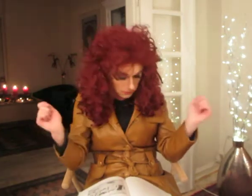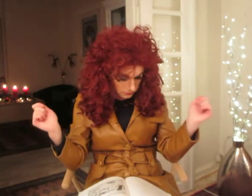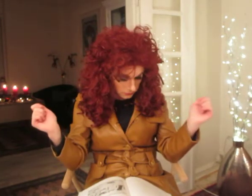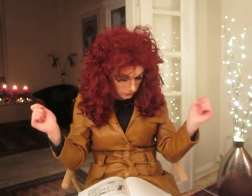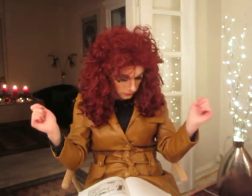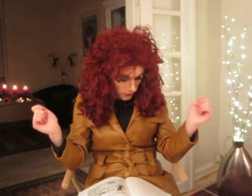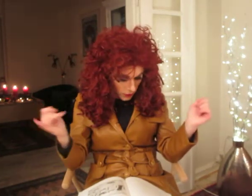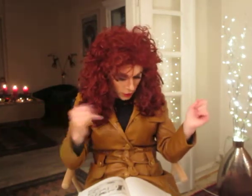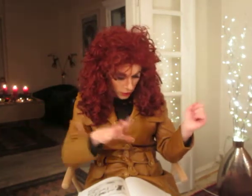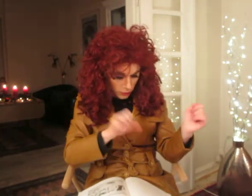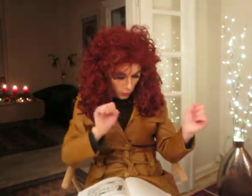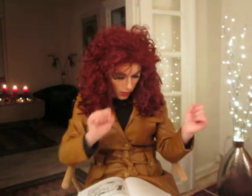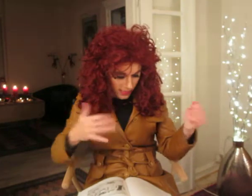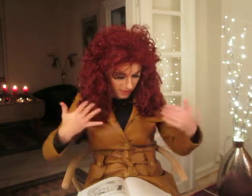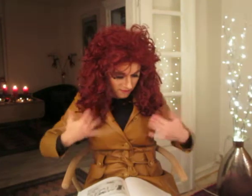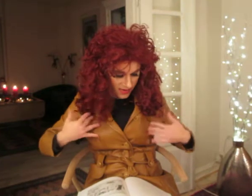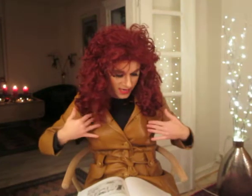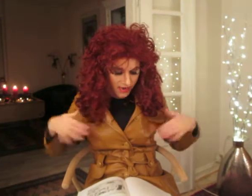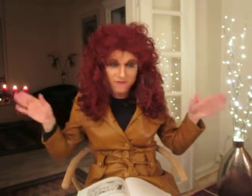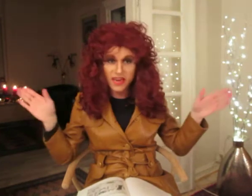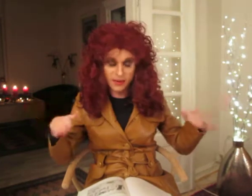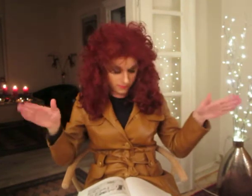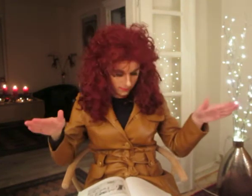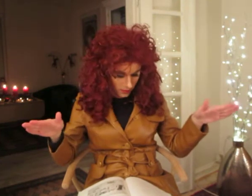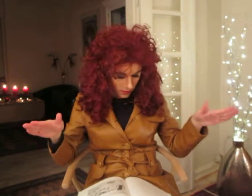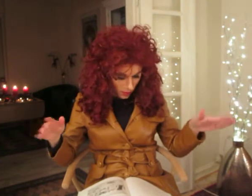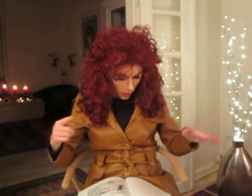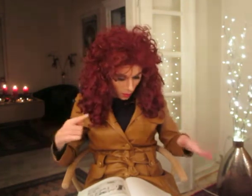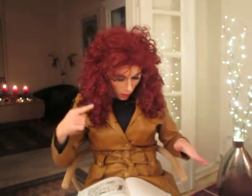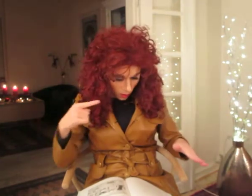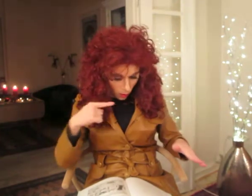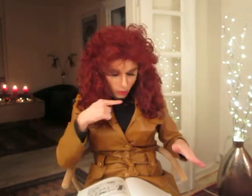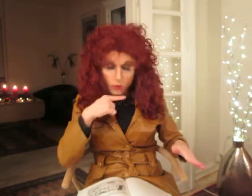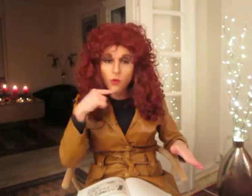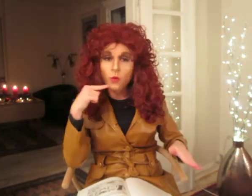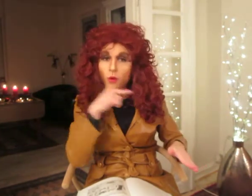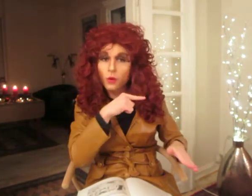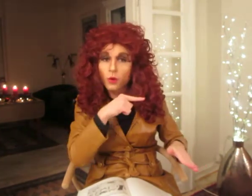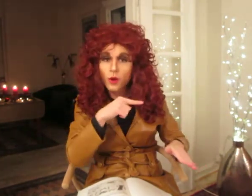Som tog hans hvide vinger! Og grøde!